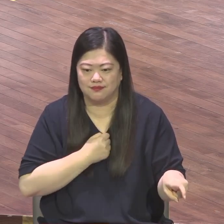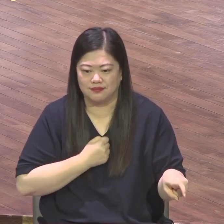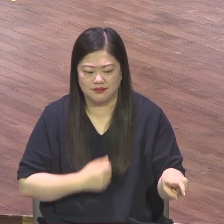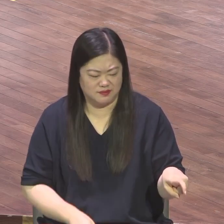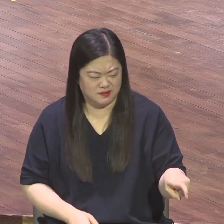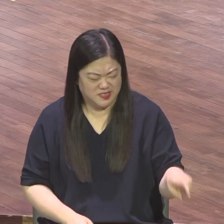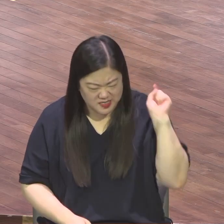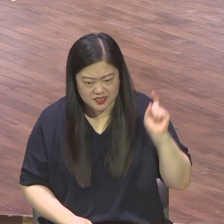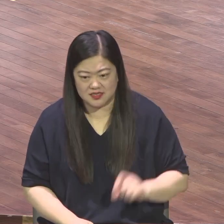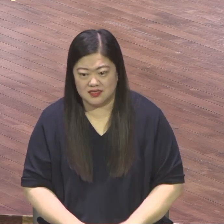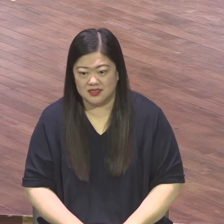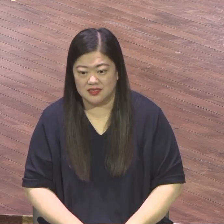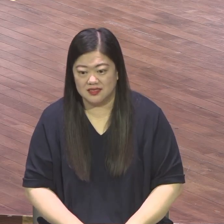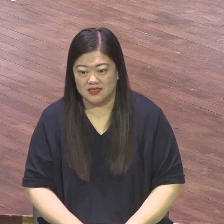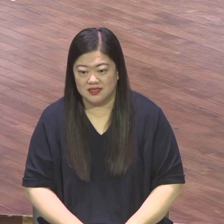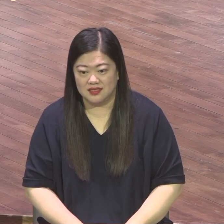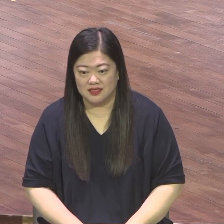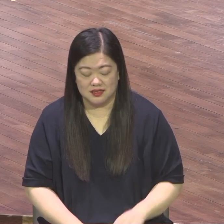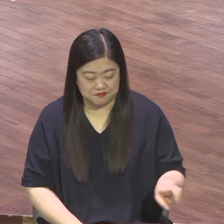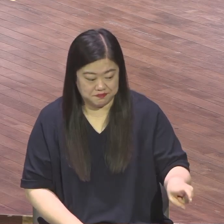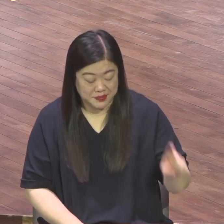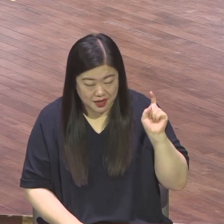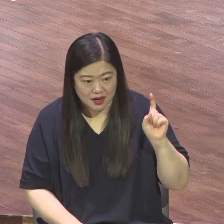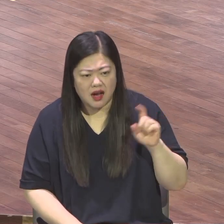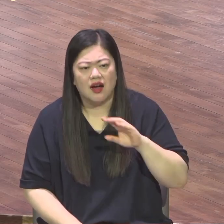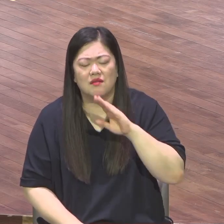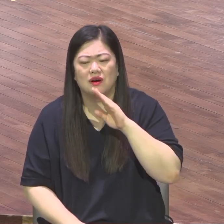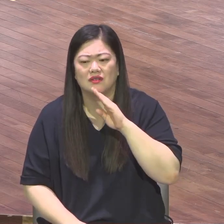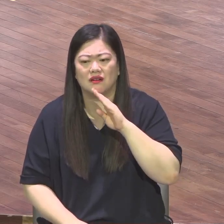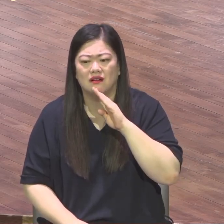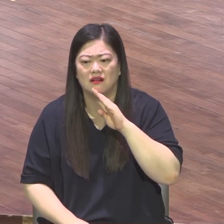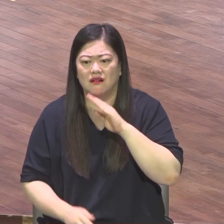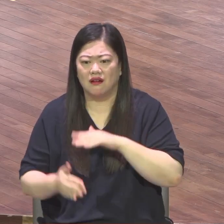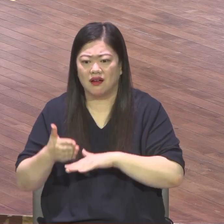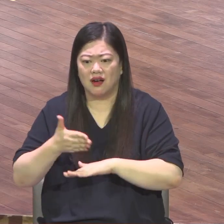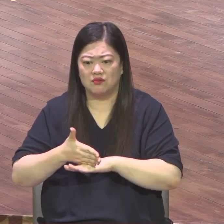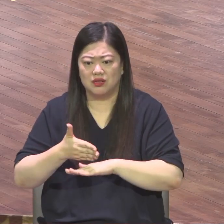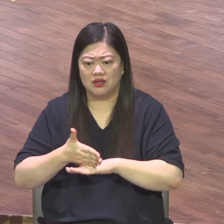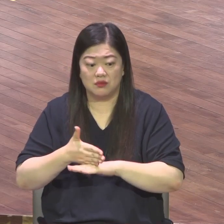자체가 누리는 것 자체가 감사할 이유가 안 됩니까?